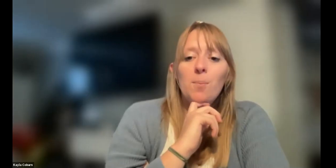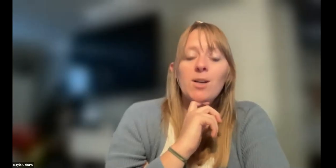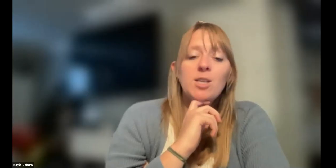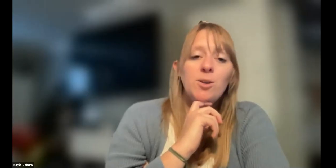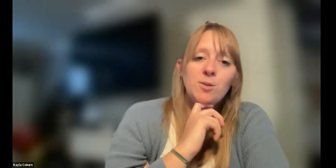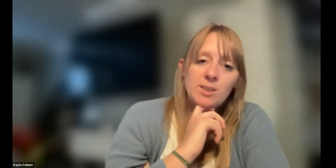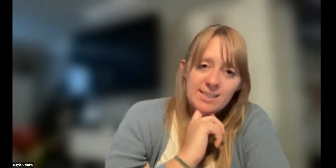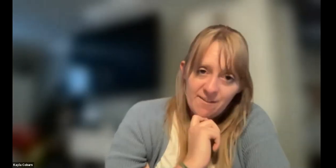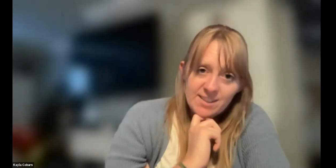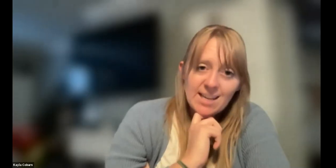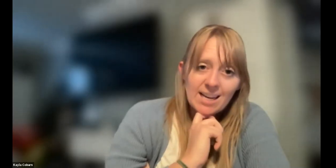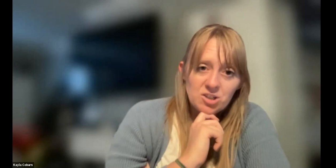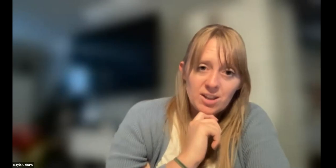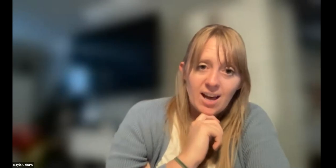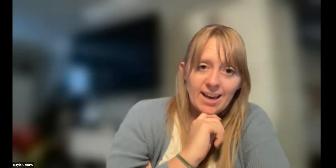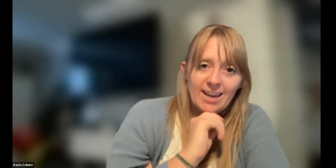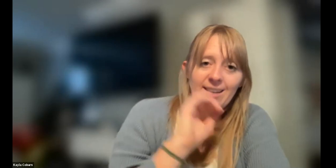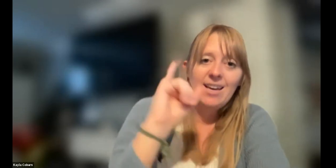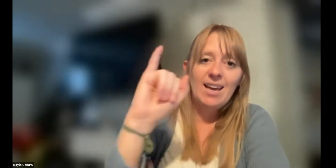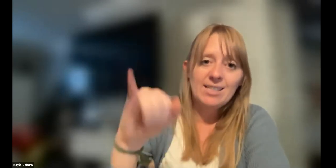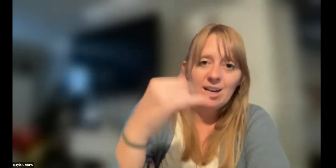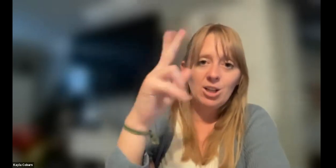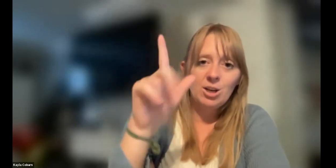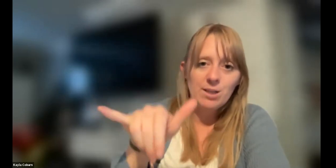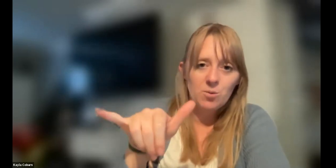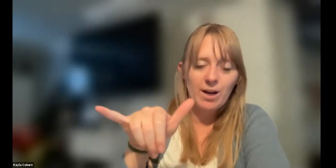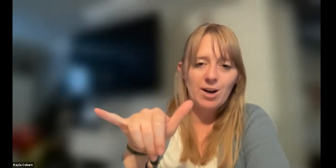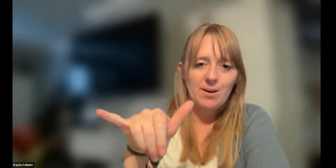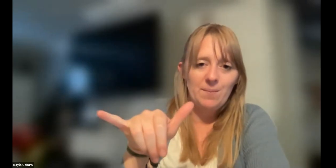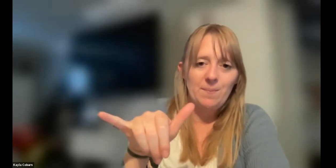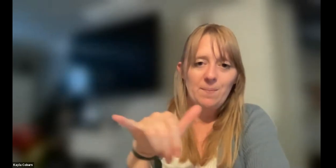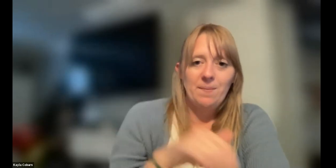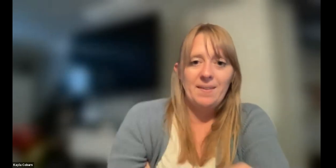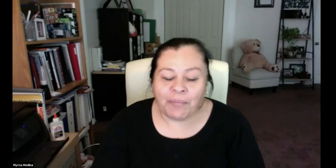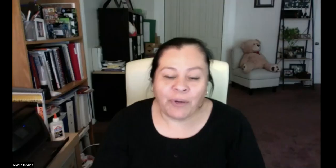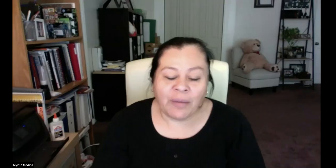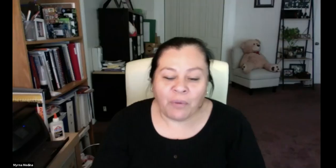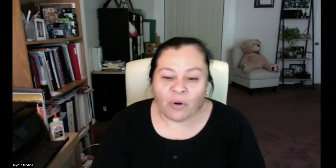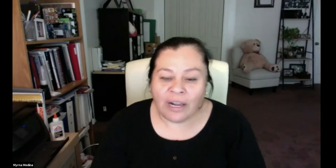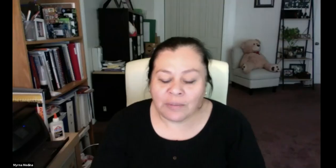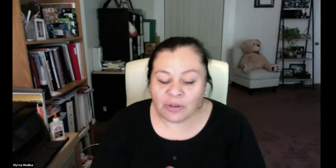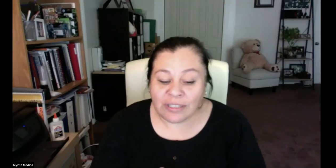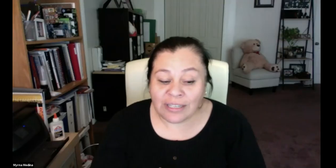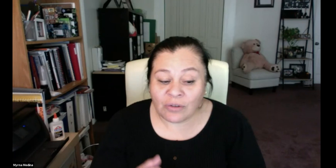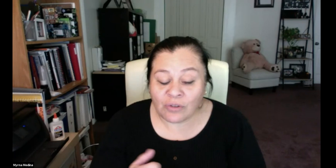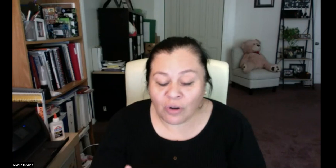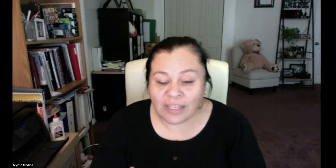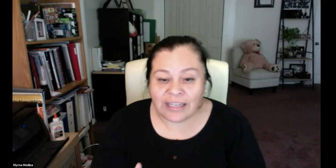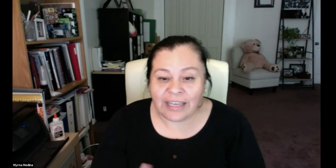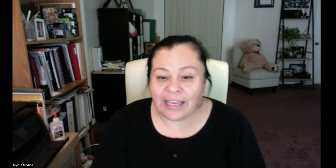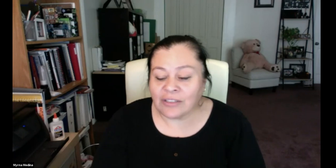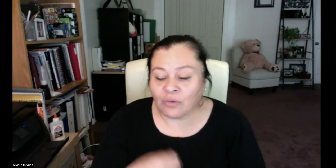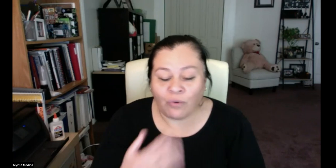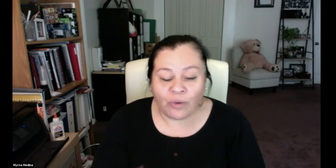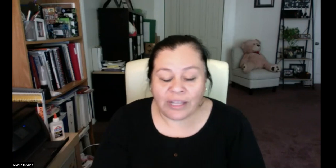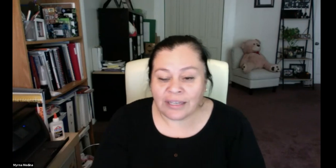When a person who's deaf is signing July, it's going to look much quicker. Por ejemplo, las personas que son sordas y